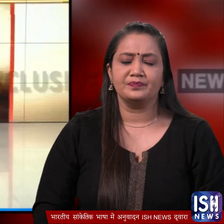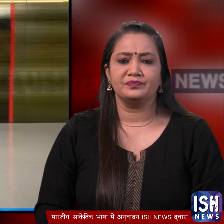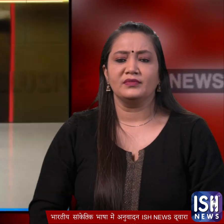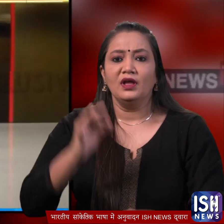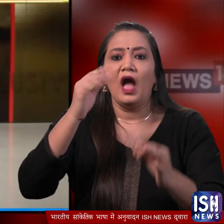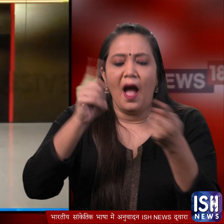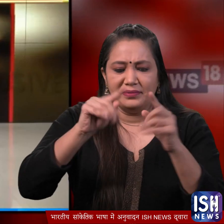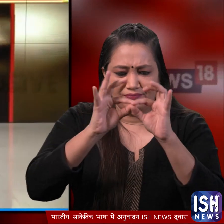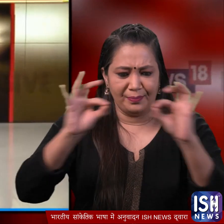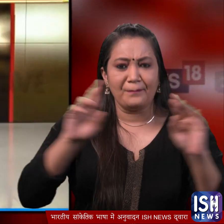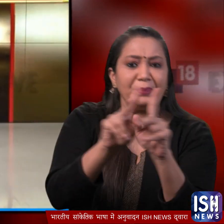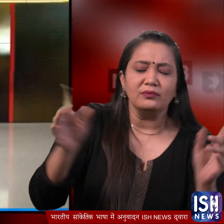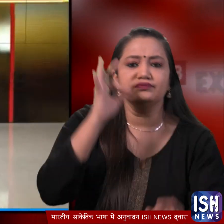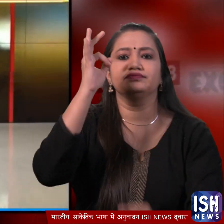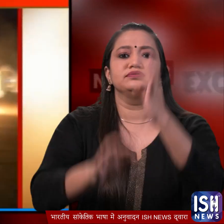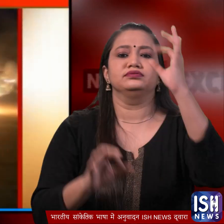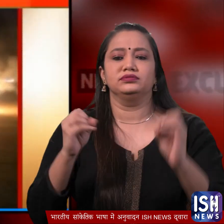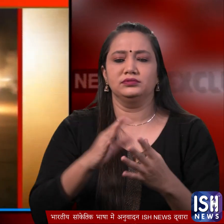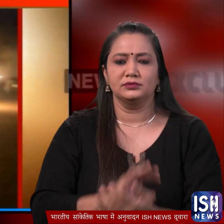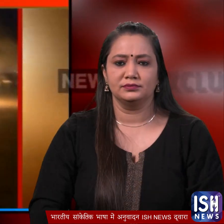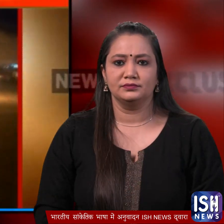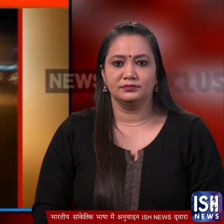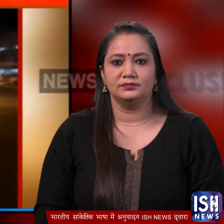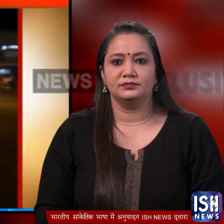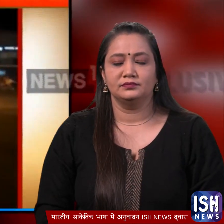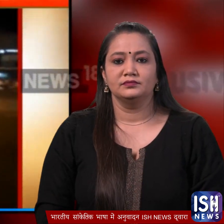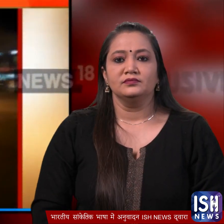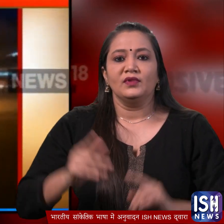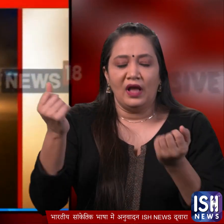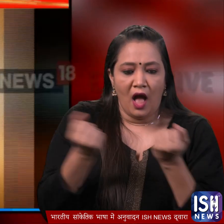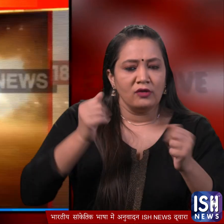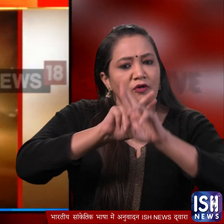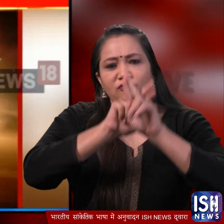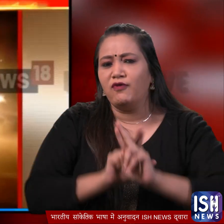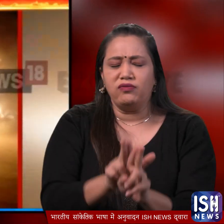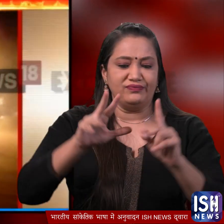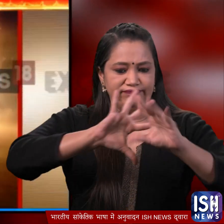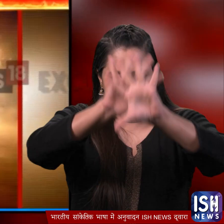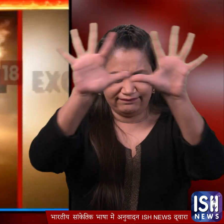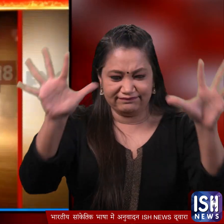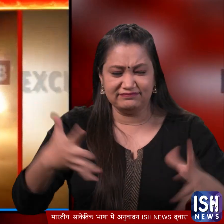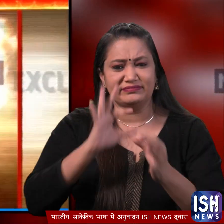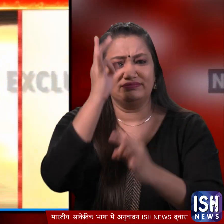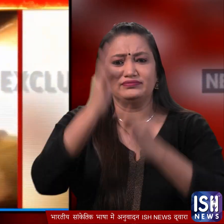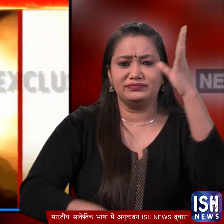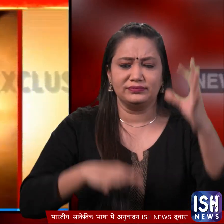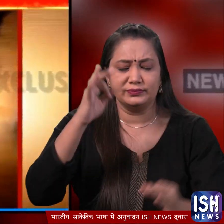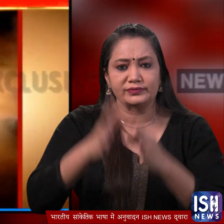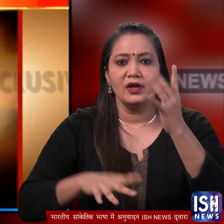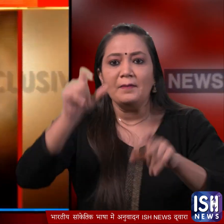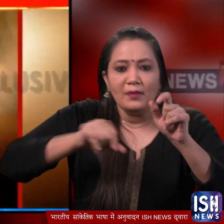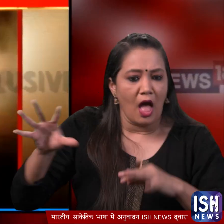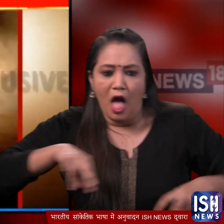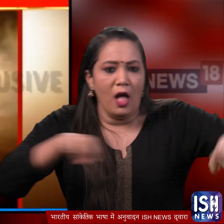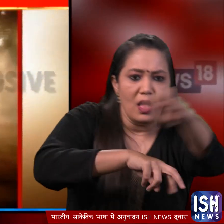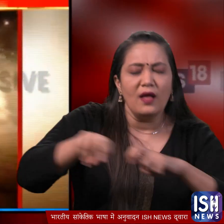यह आग शॉर्ट सर्किट की वजह से लगी, जिसने उस कार के हर एक हिस्से को अपनी जद में ले लिया। आग लगी तो वहां अफरा तफरी